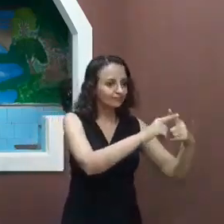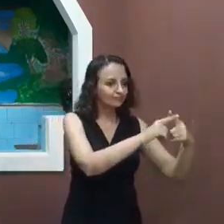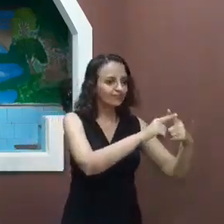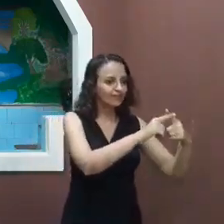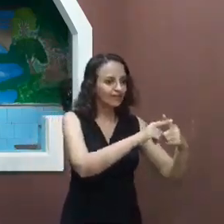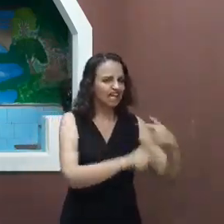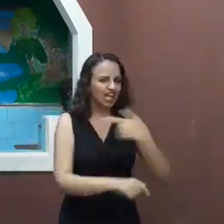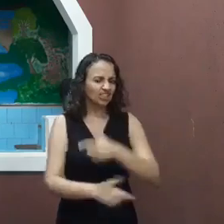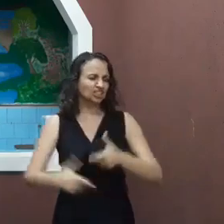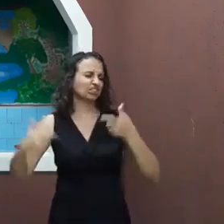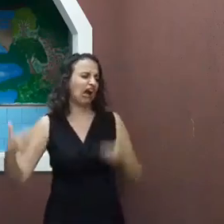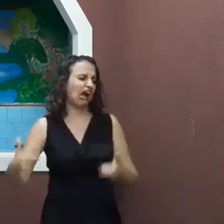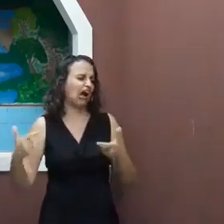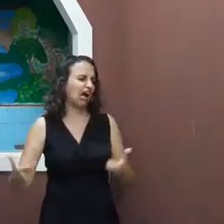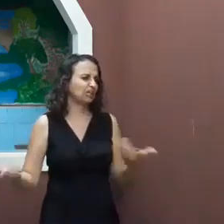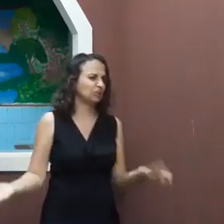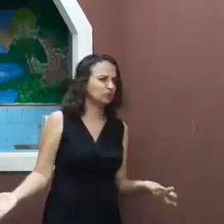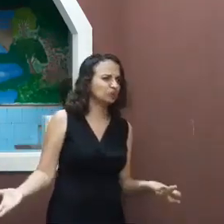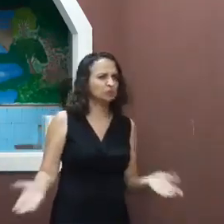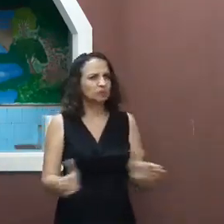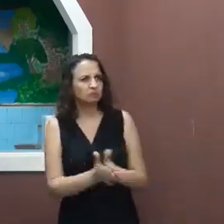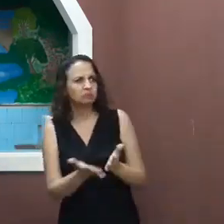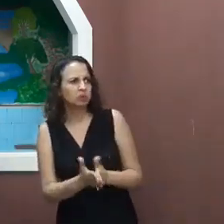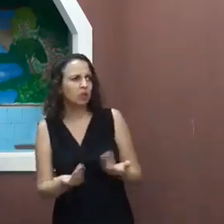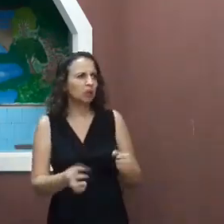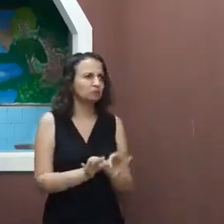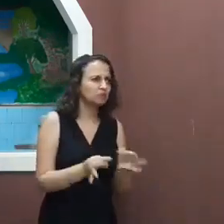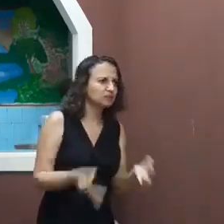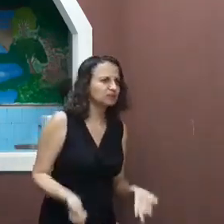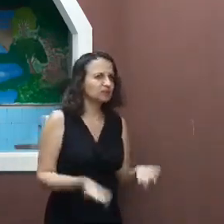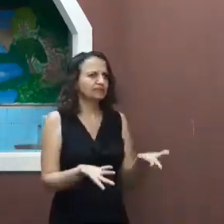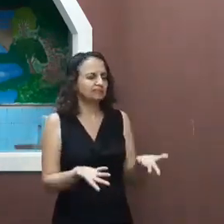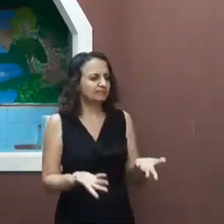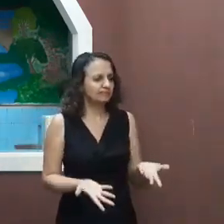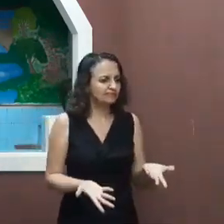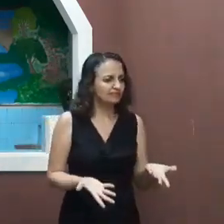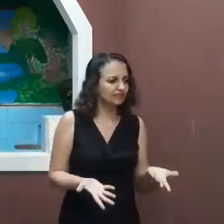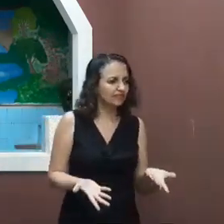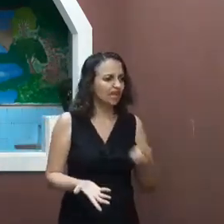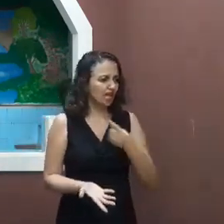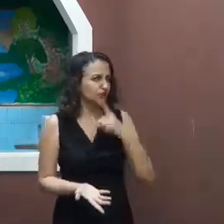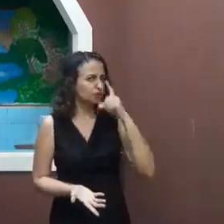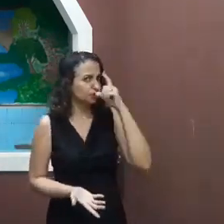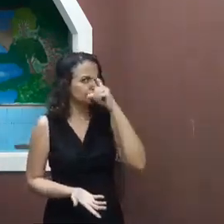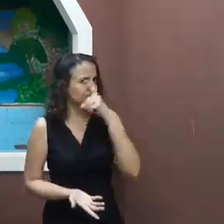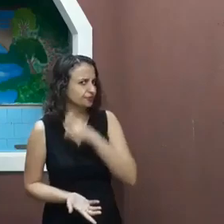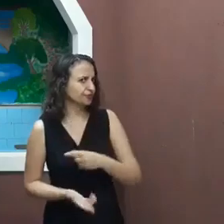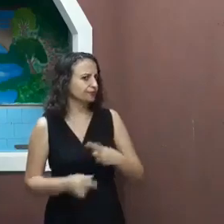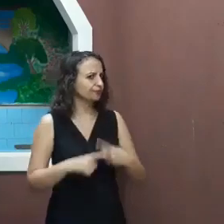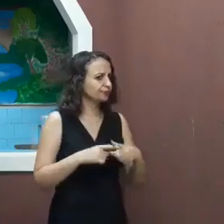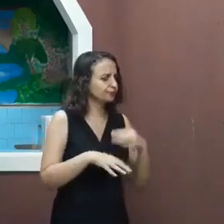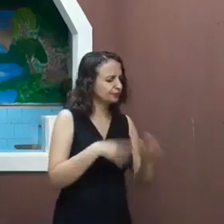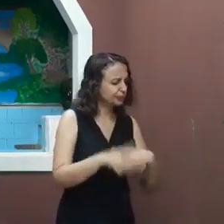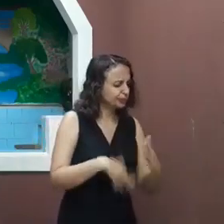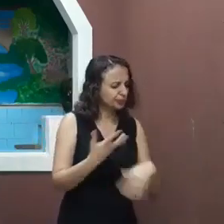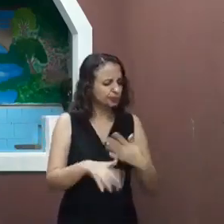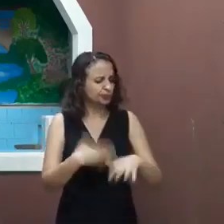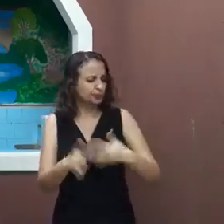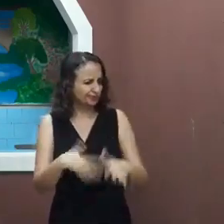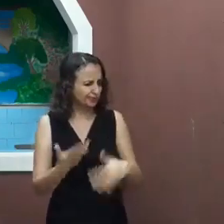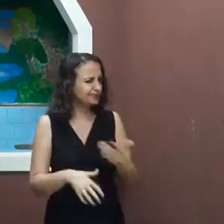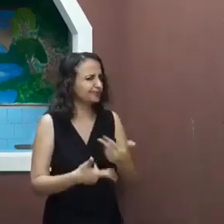muitas qualidades, que, olha, não era flor que cheirava de perto, nem de longe, era bom deixar quieto, e